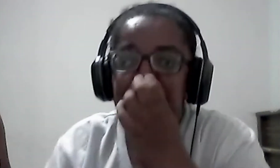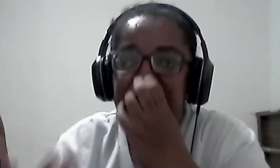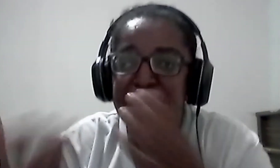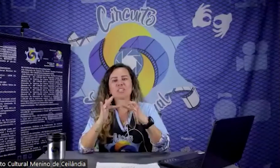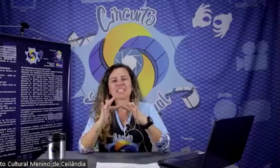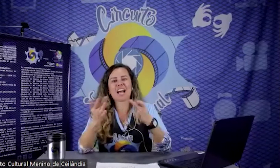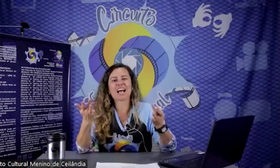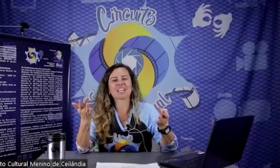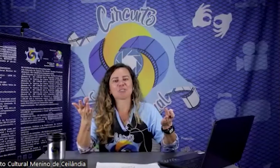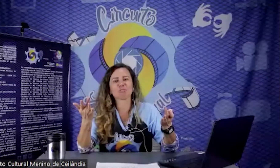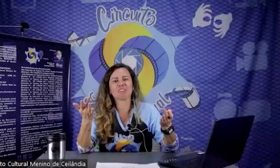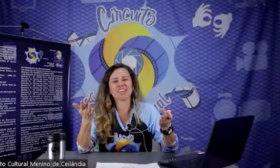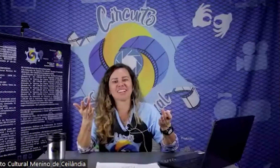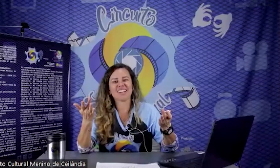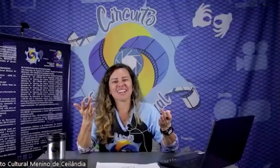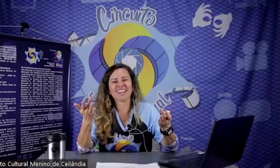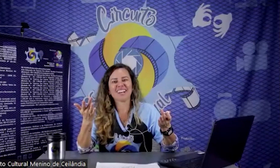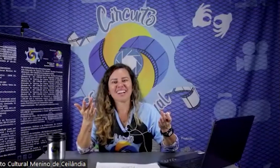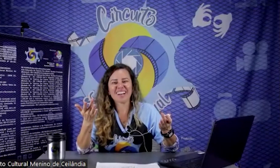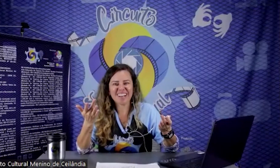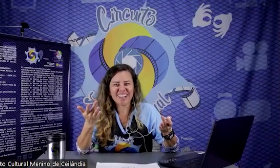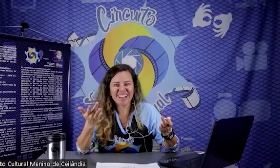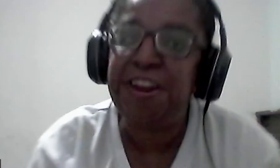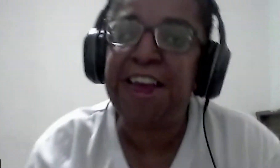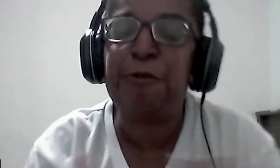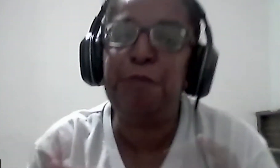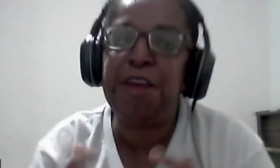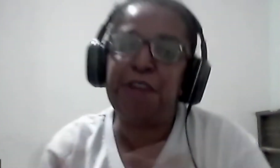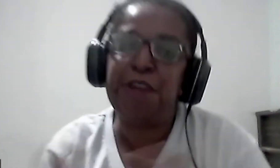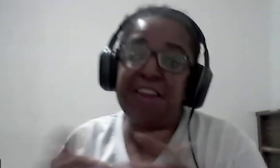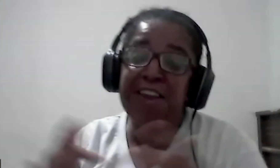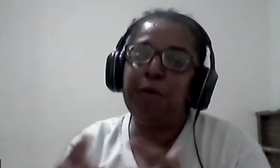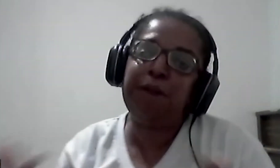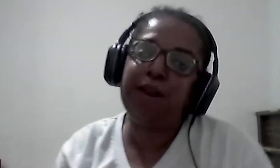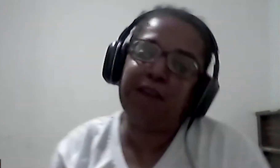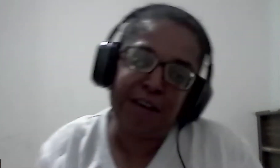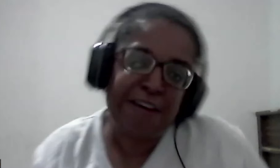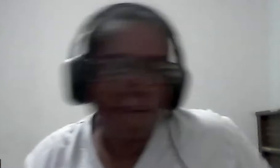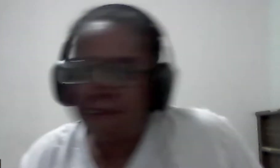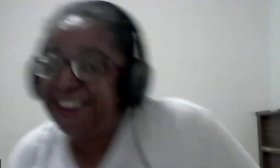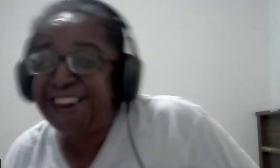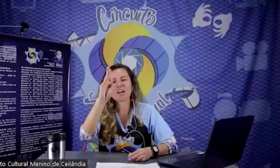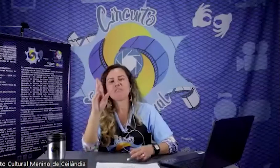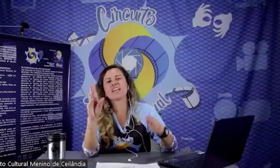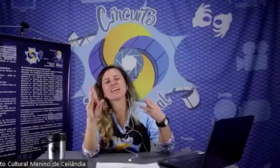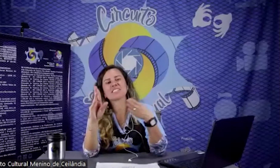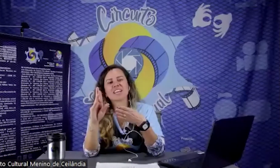queria ficava, contato. né, isso, contato direto comigo. Eles queriam aprender. Porque era a Queriam aprender. referência,